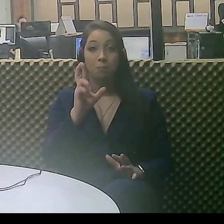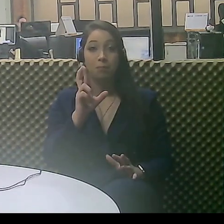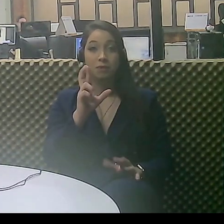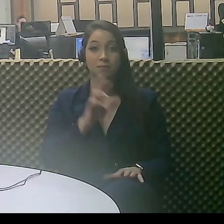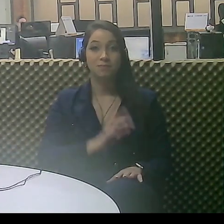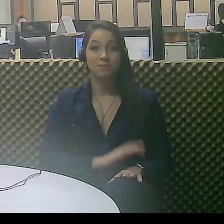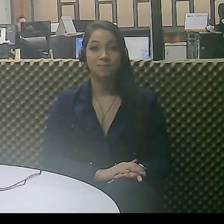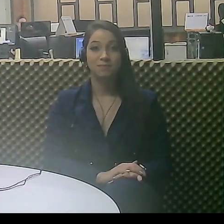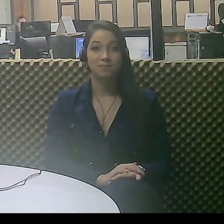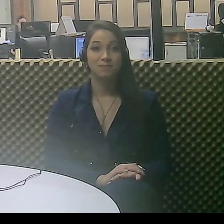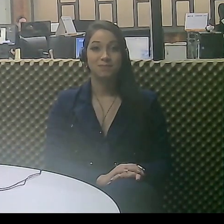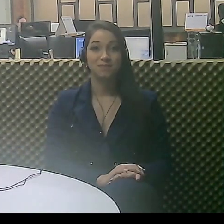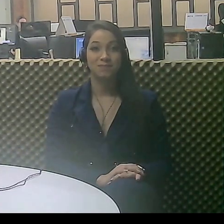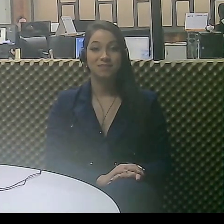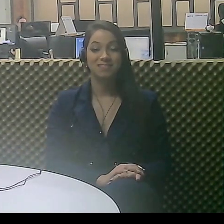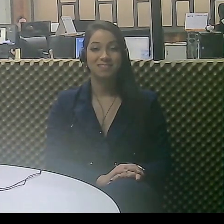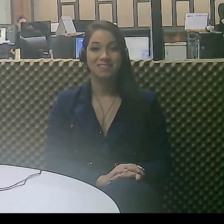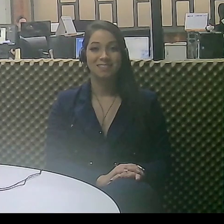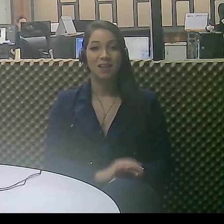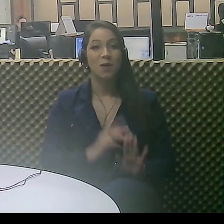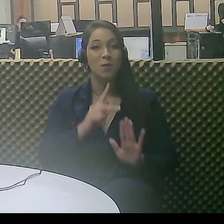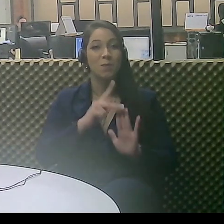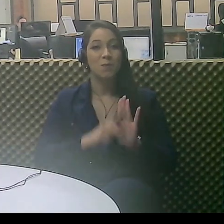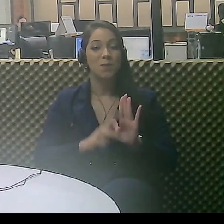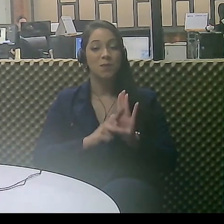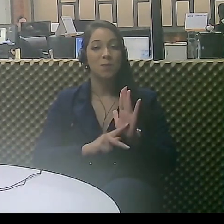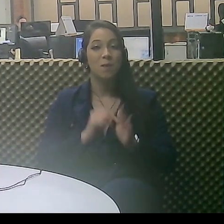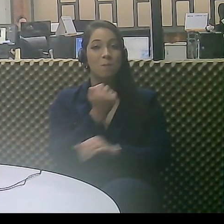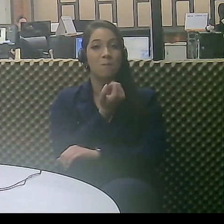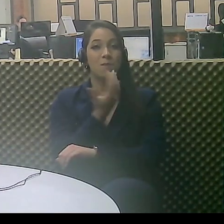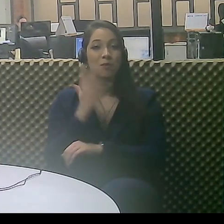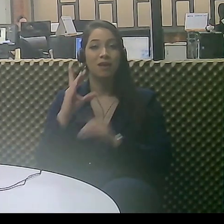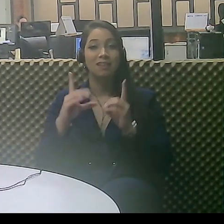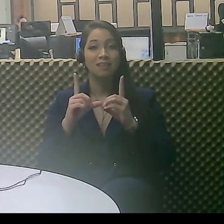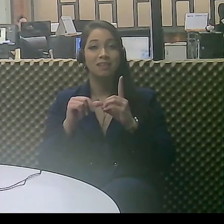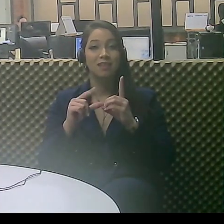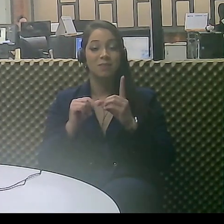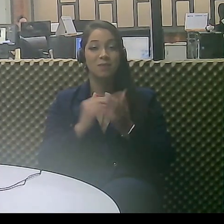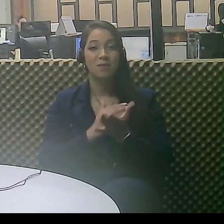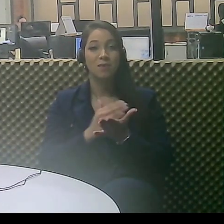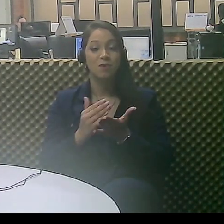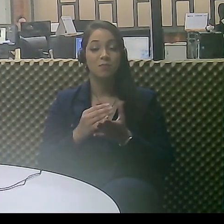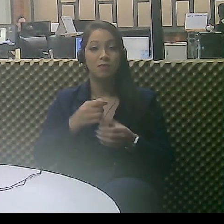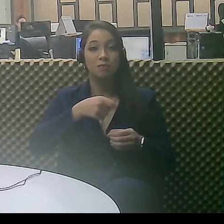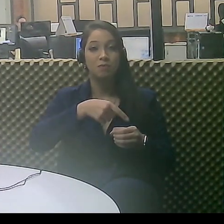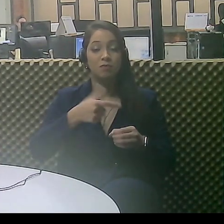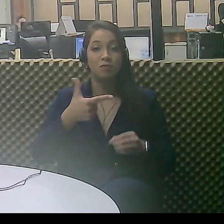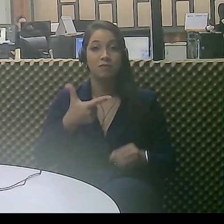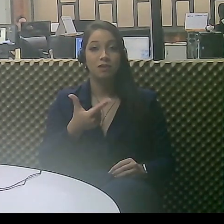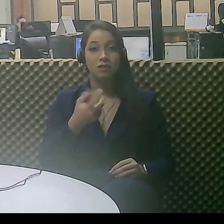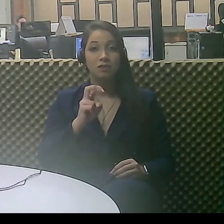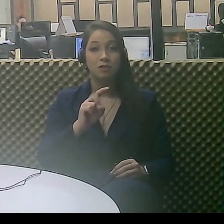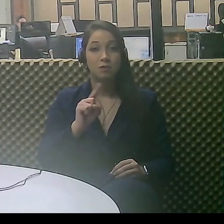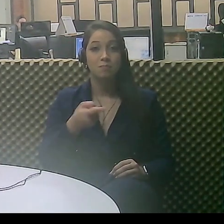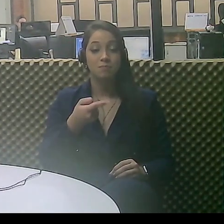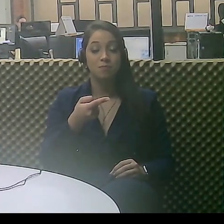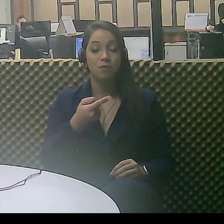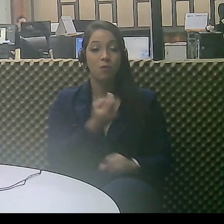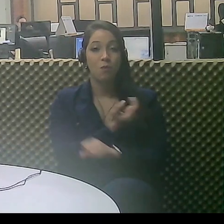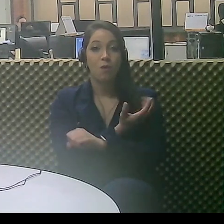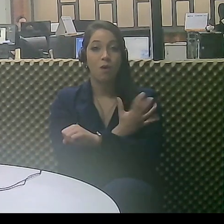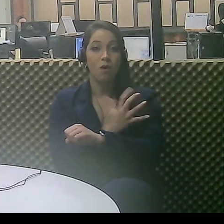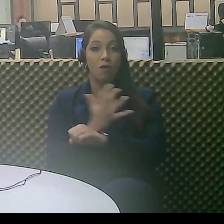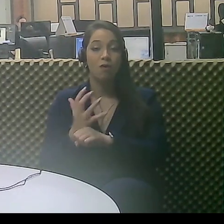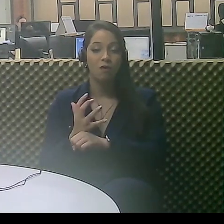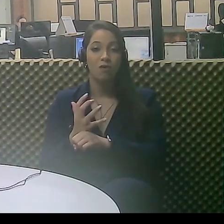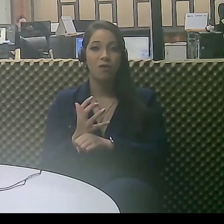filho e ainda programa butido dei inicia plantio de 25.000 mudas nativas do Cerrado